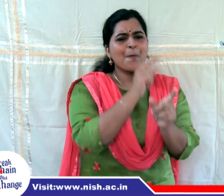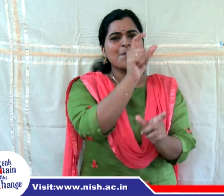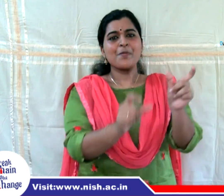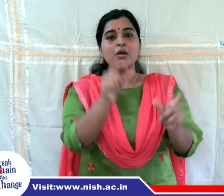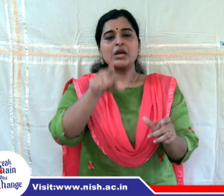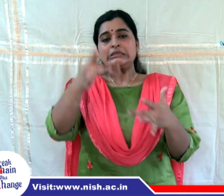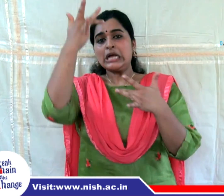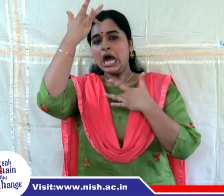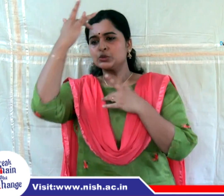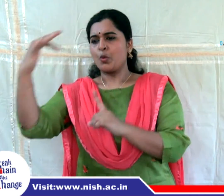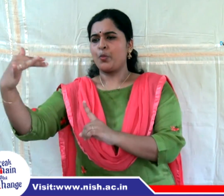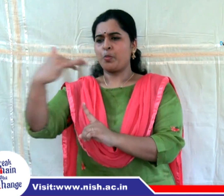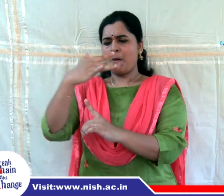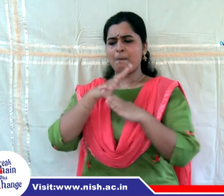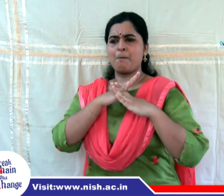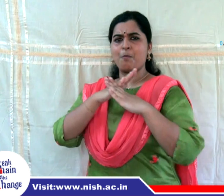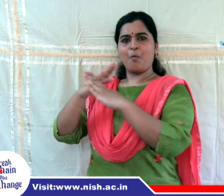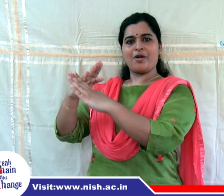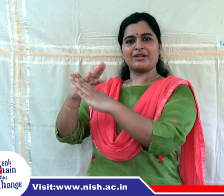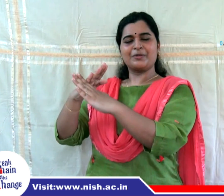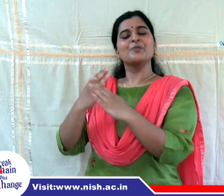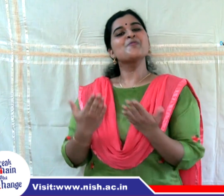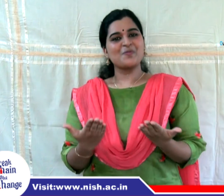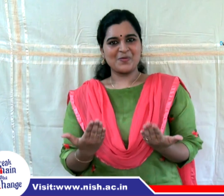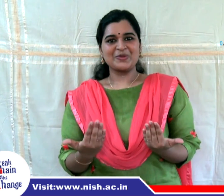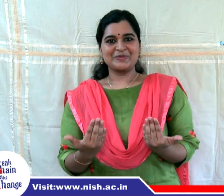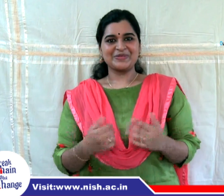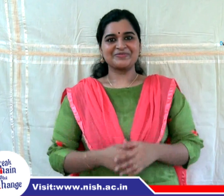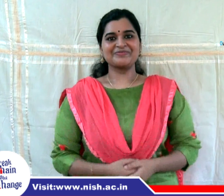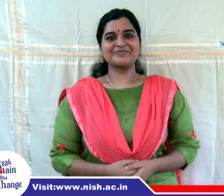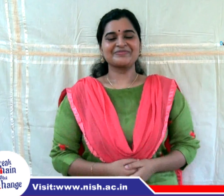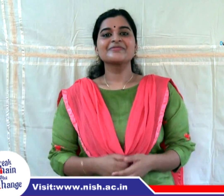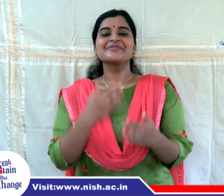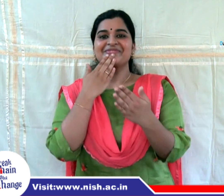രക്ഷിക്കാൻ സാധിക്കും. നന്ദി.